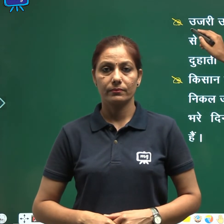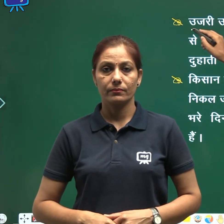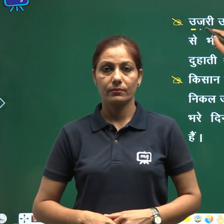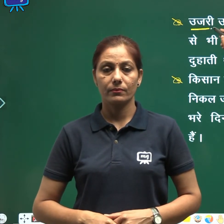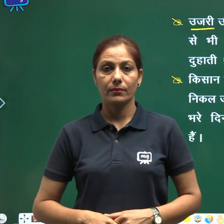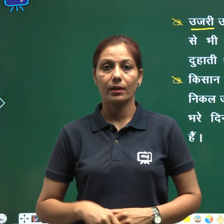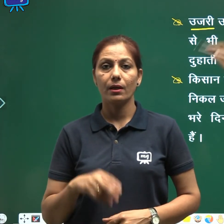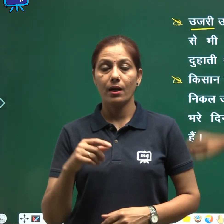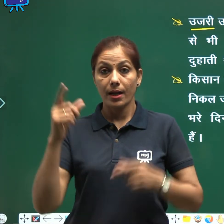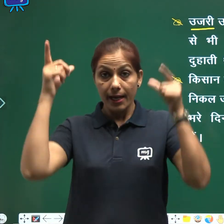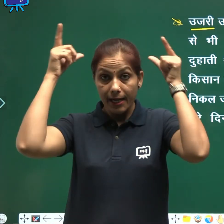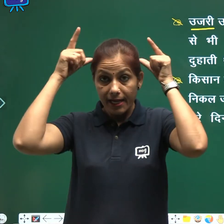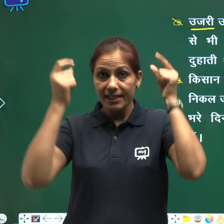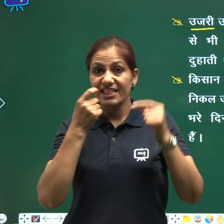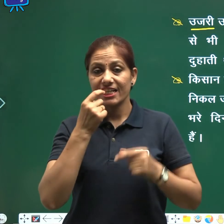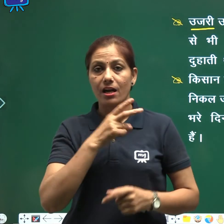उजरी